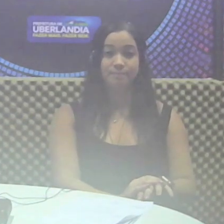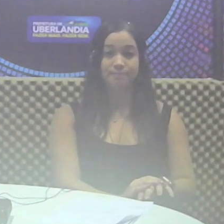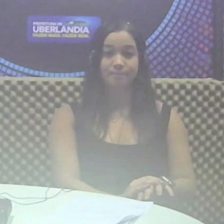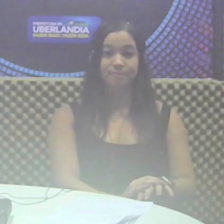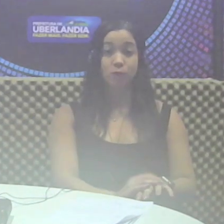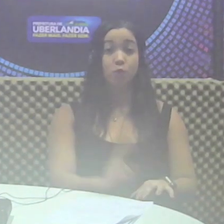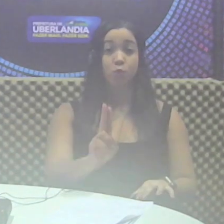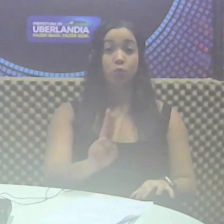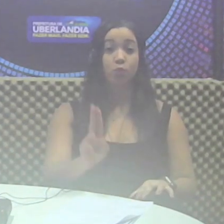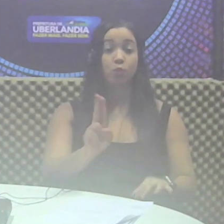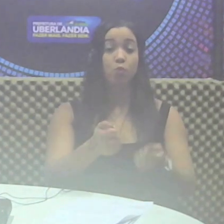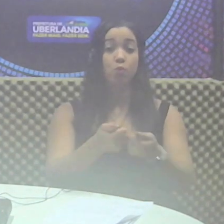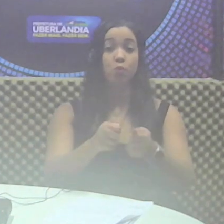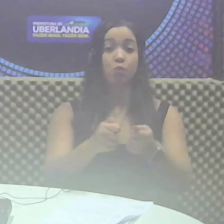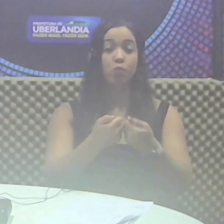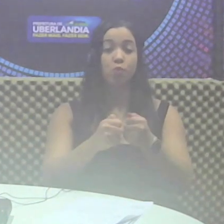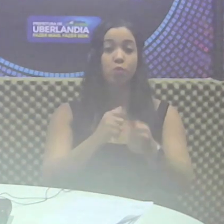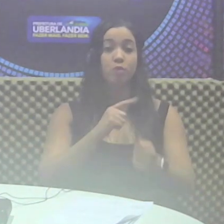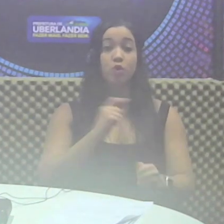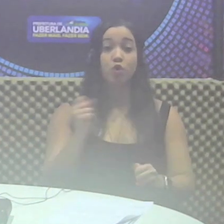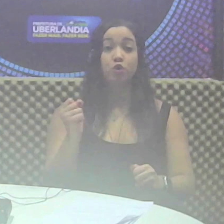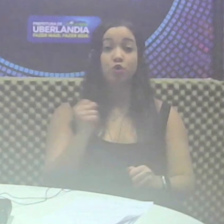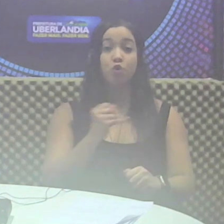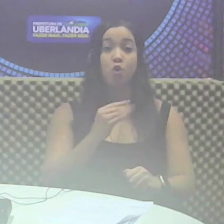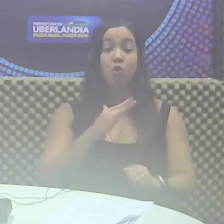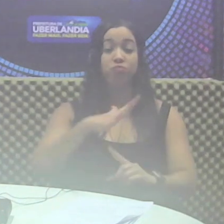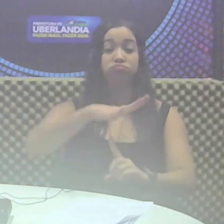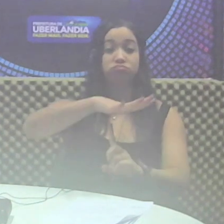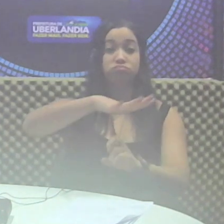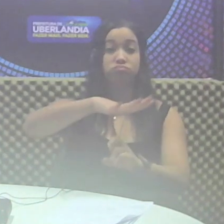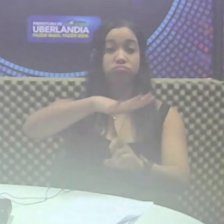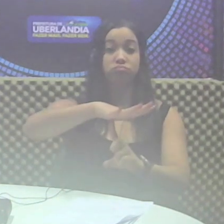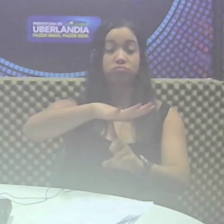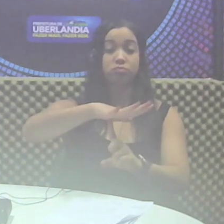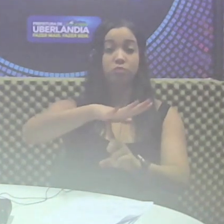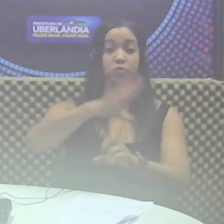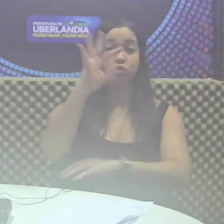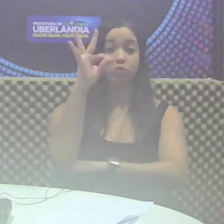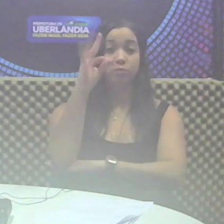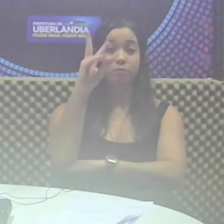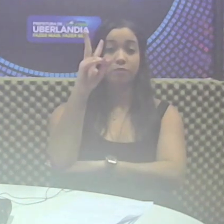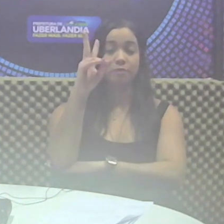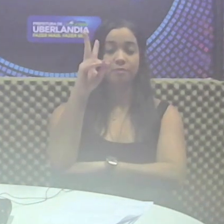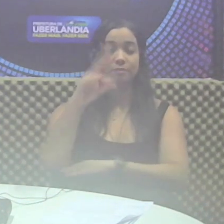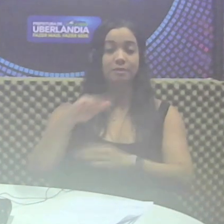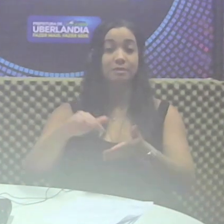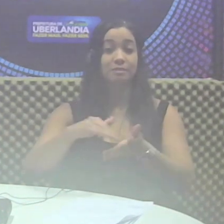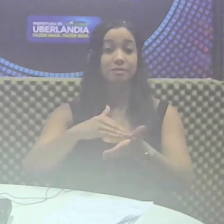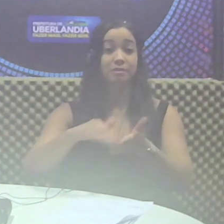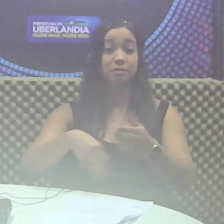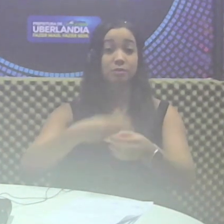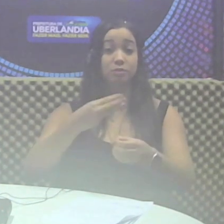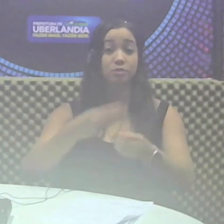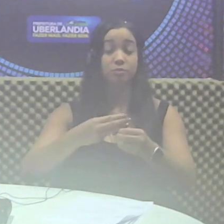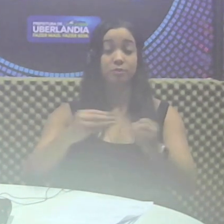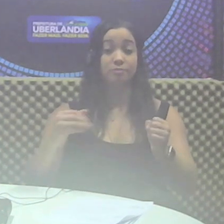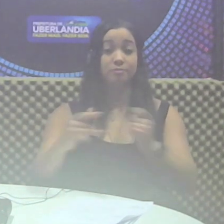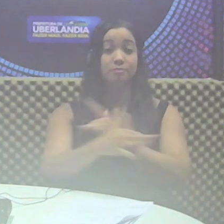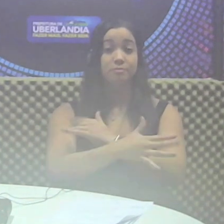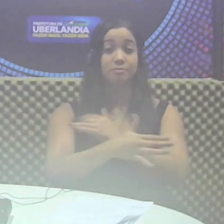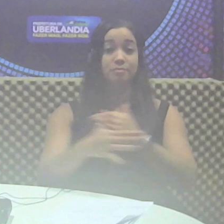Usuários de ônibus contam com novos abrigos na Praça Tubal Vilela. A Secretaria Municipal de Trânsito e